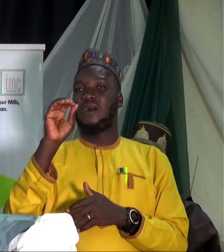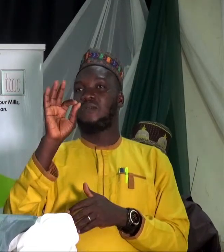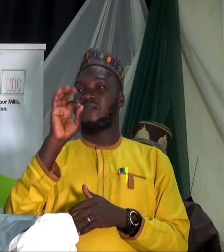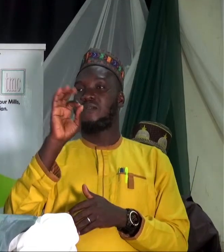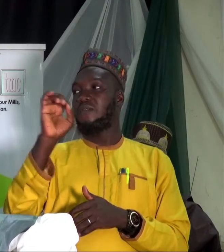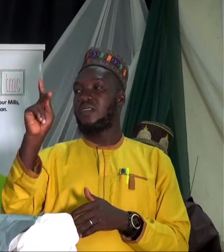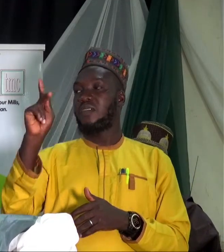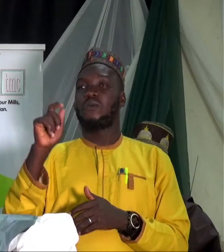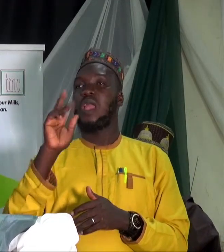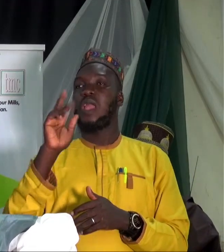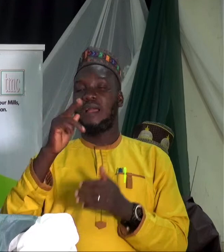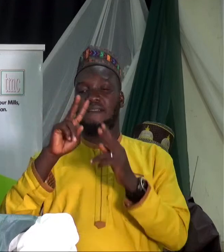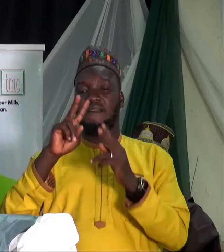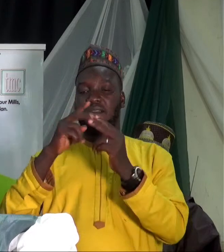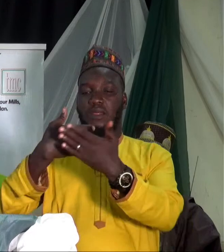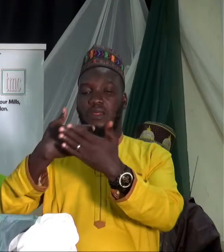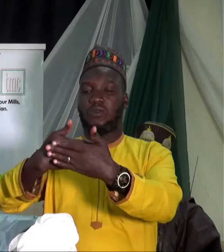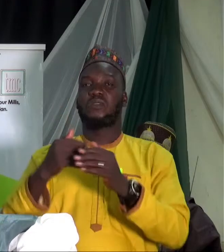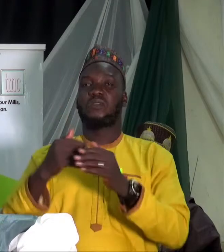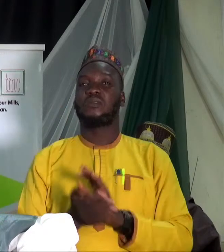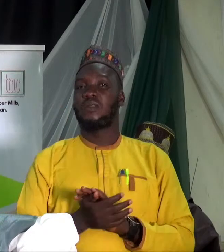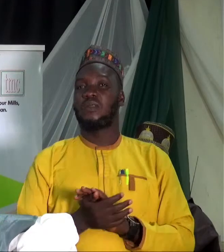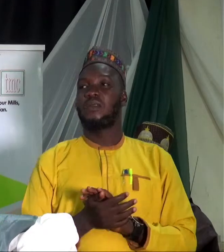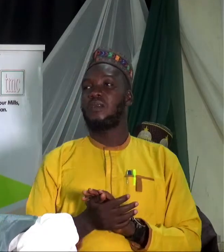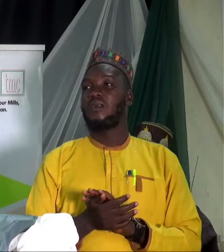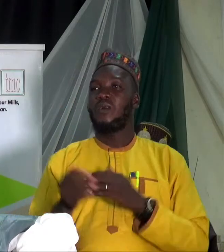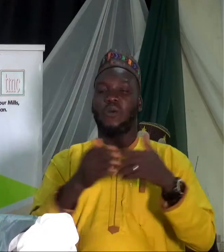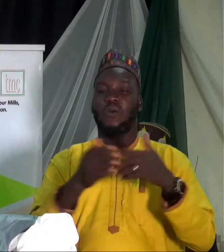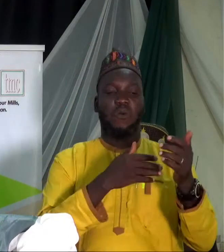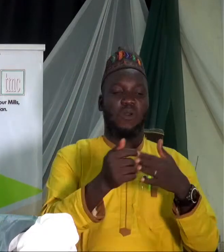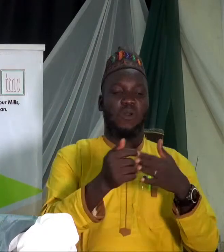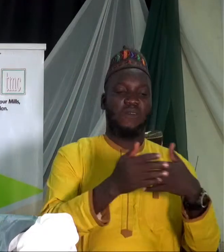very close whatever the condition